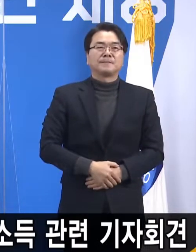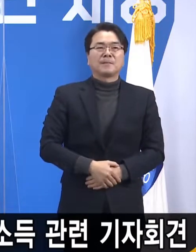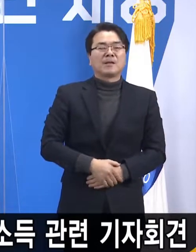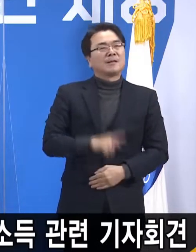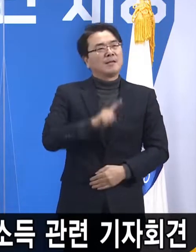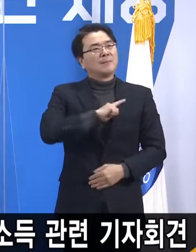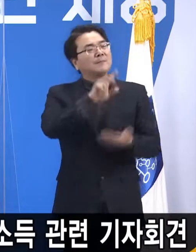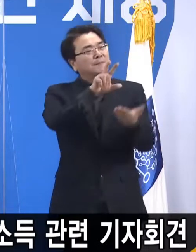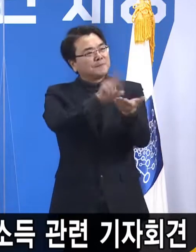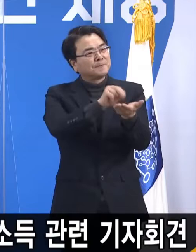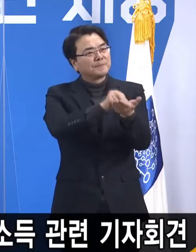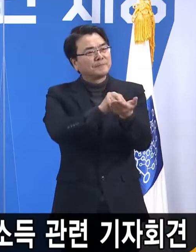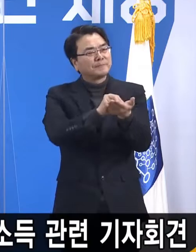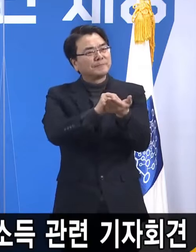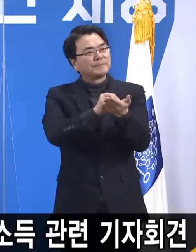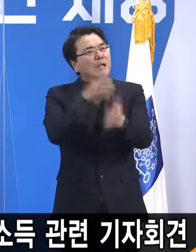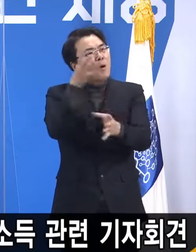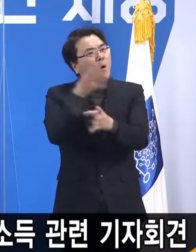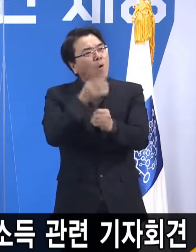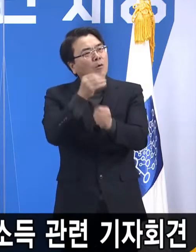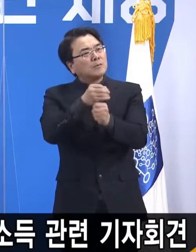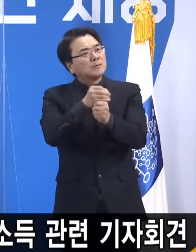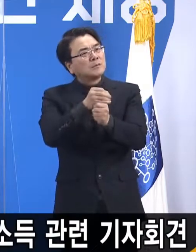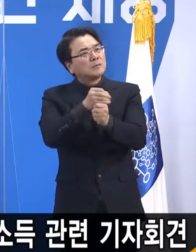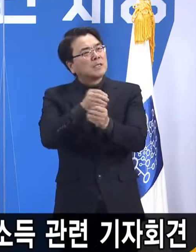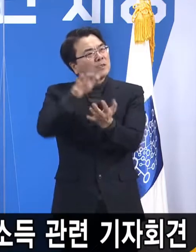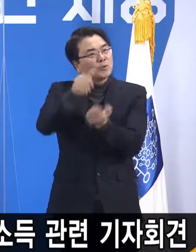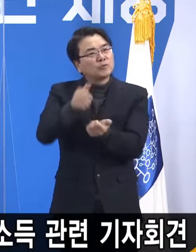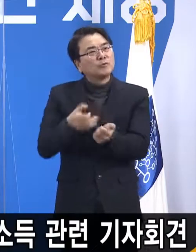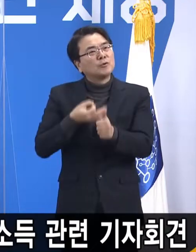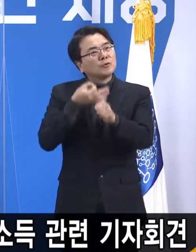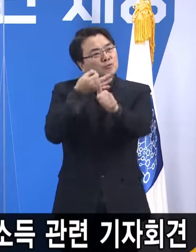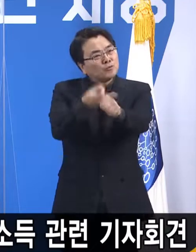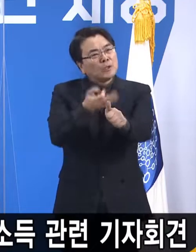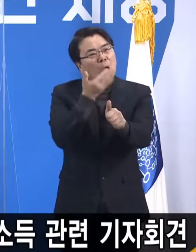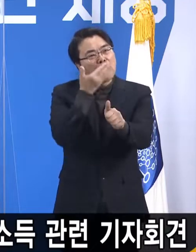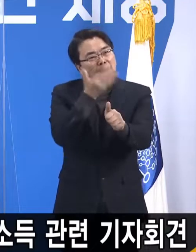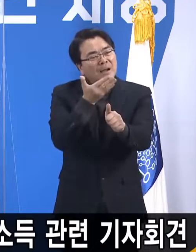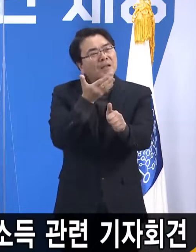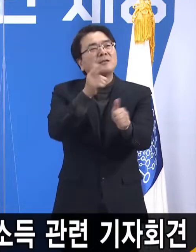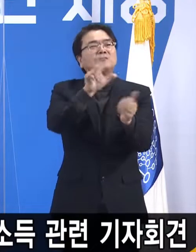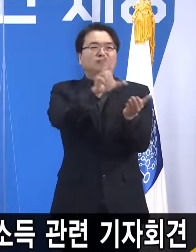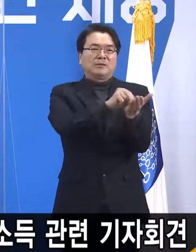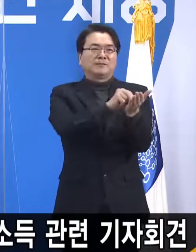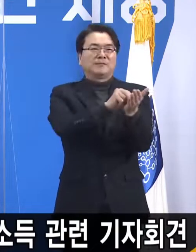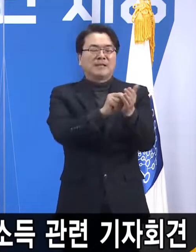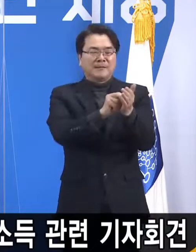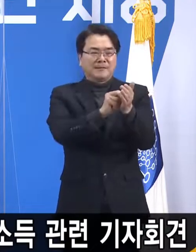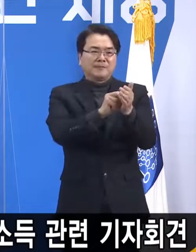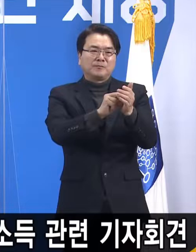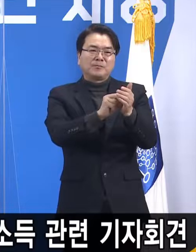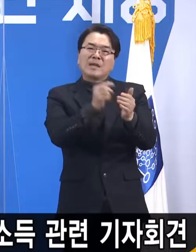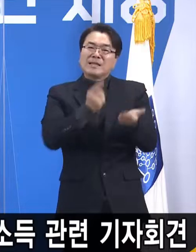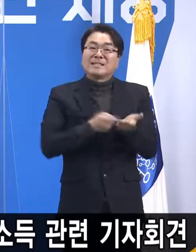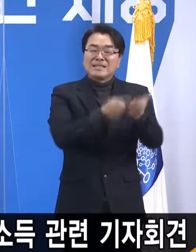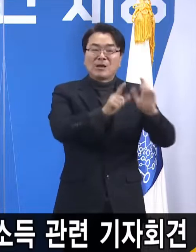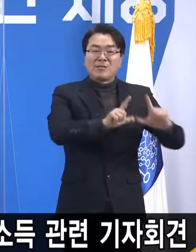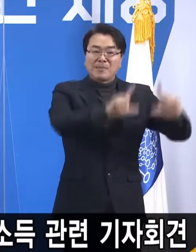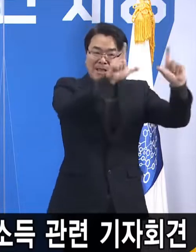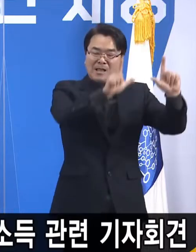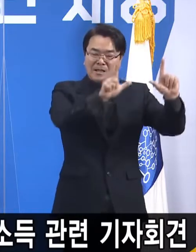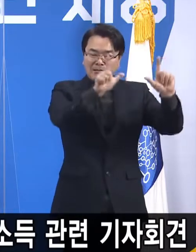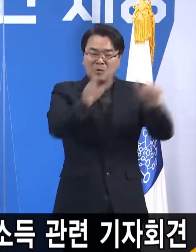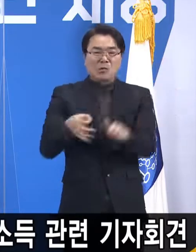제일 문제가 되는 그럼 언제 지급할 것이냐라는 문제에 대해서 말씀드리겠습니다. 구체적인 신청 및 실제